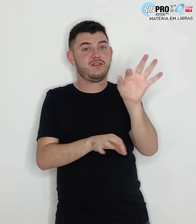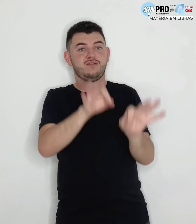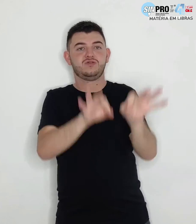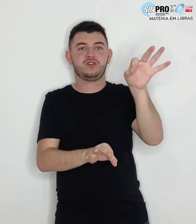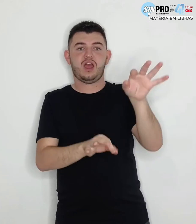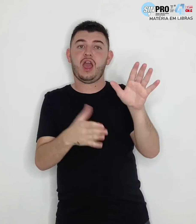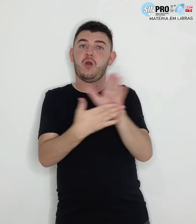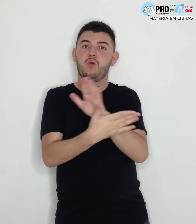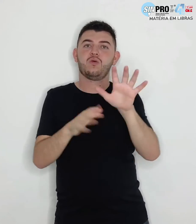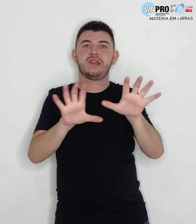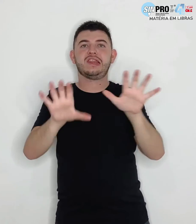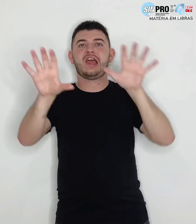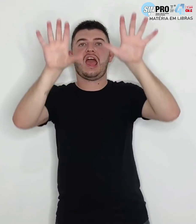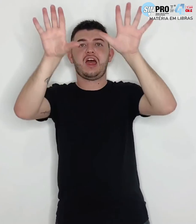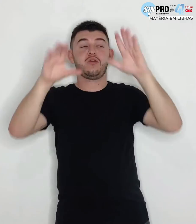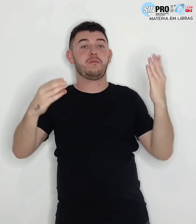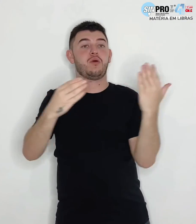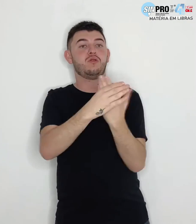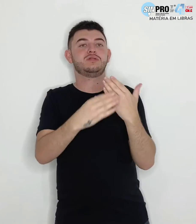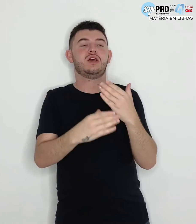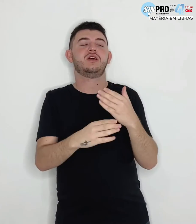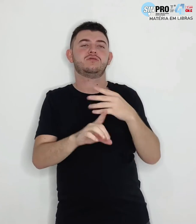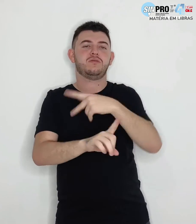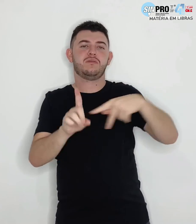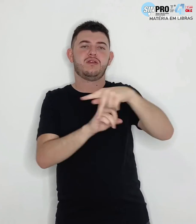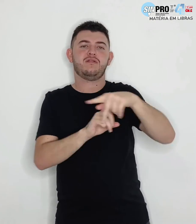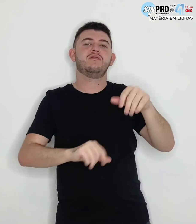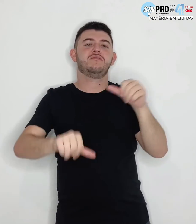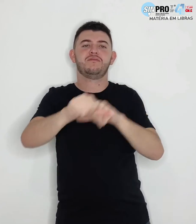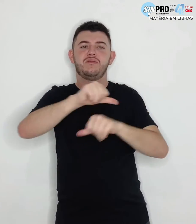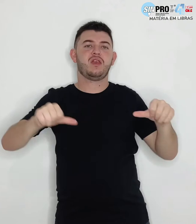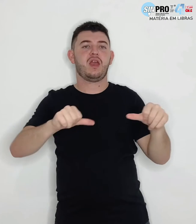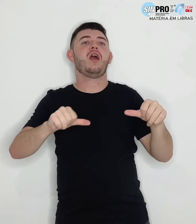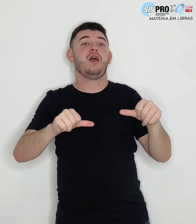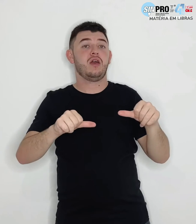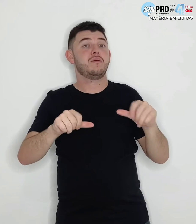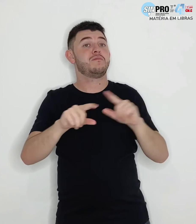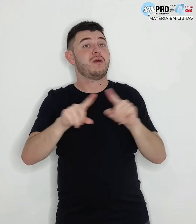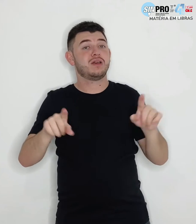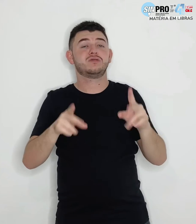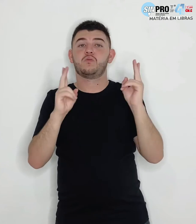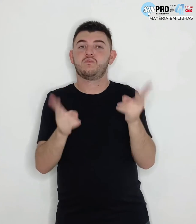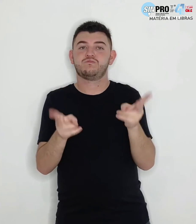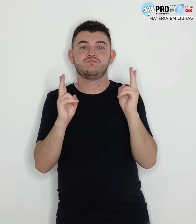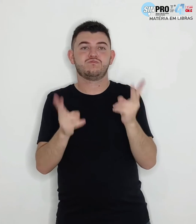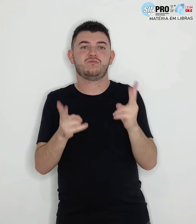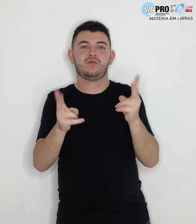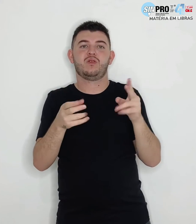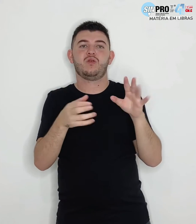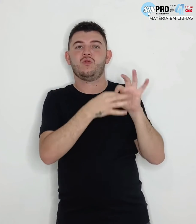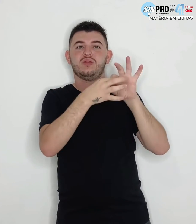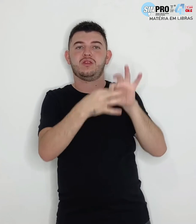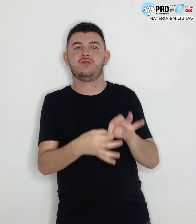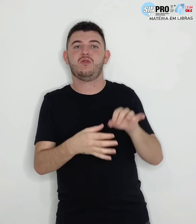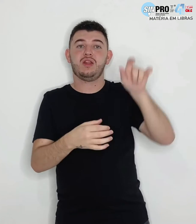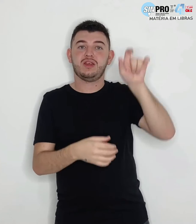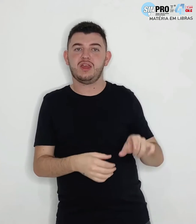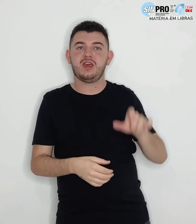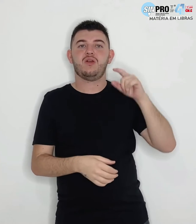outros estados já chegaram ao Supremo e até agora a tendência é de que elas sejam mantidas. contextualiza Mori.